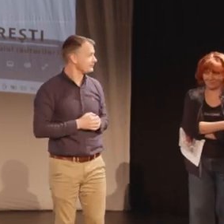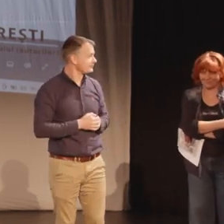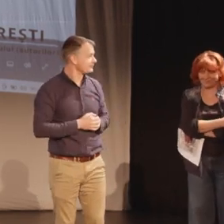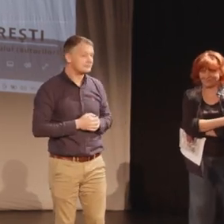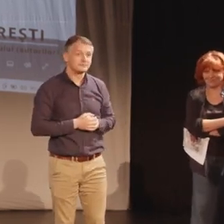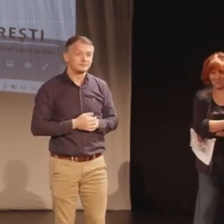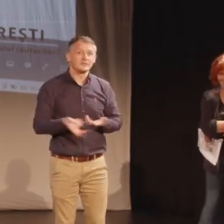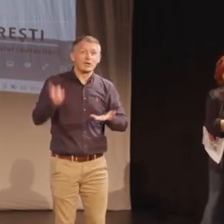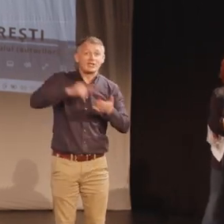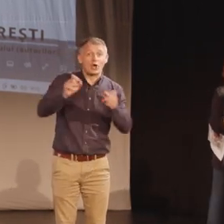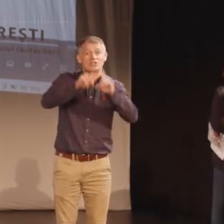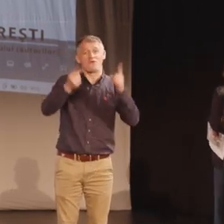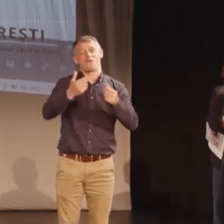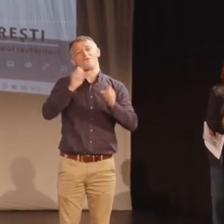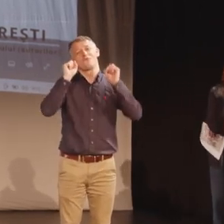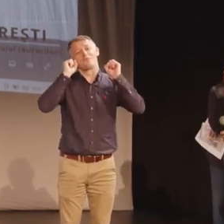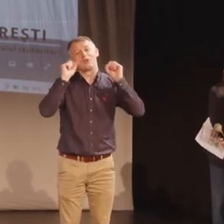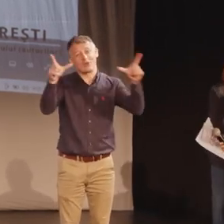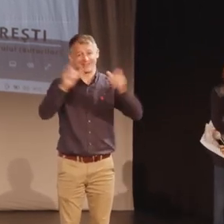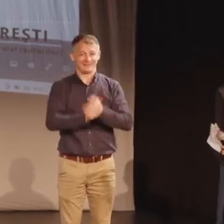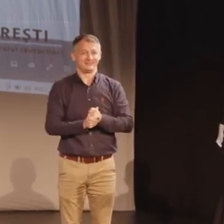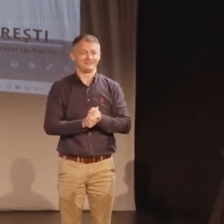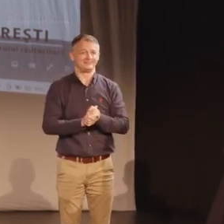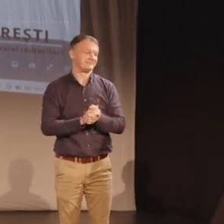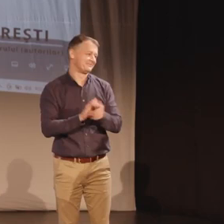Încă o dată, o zi extraordinară!